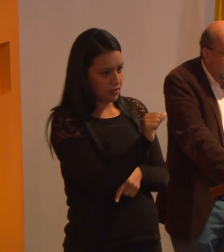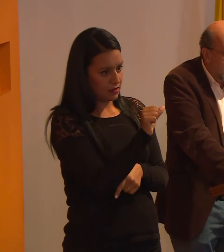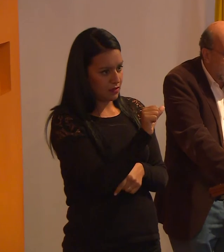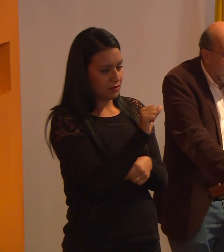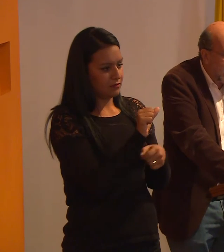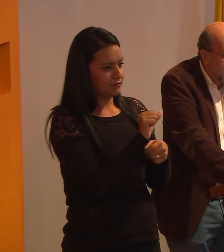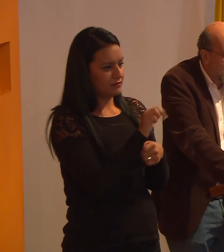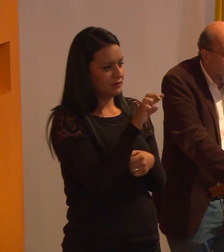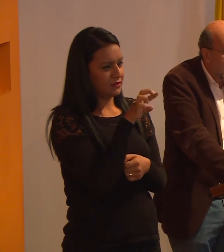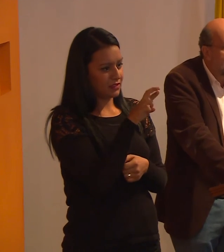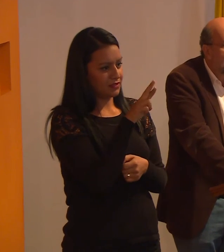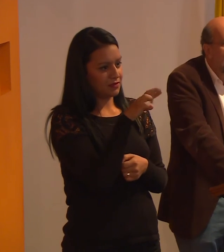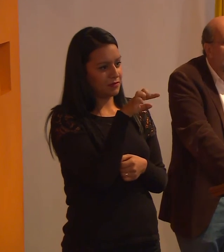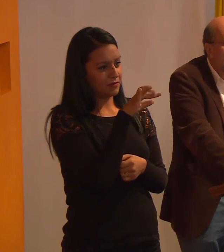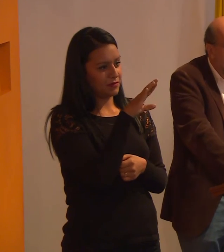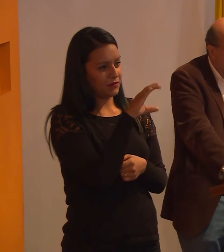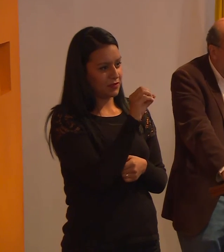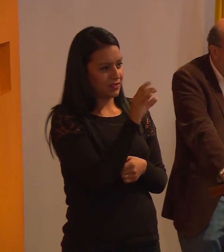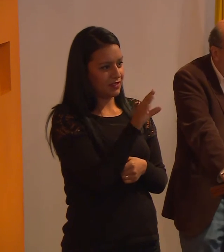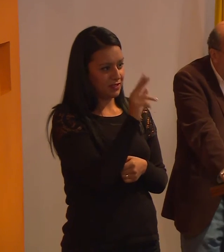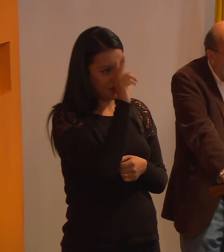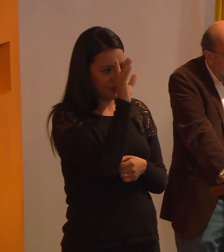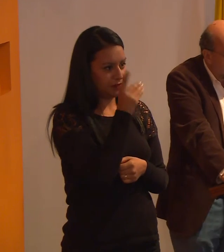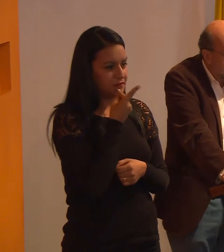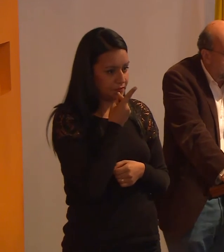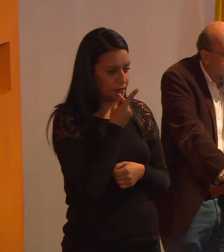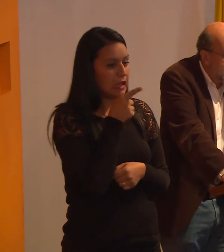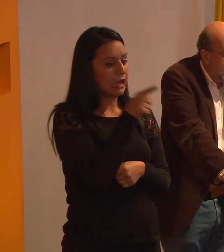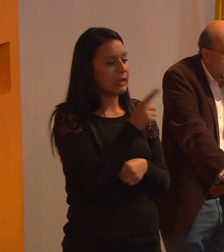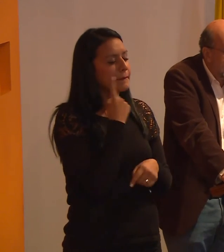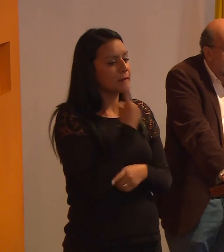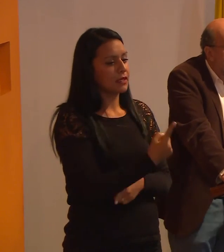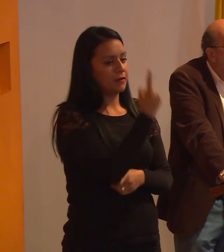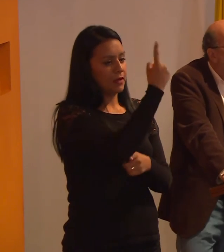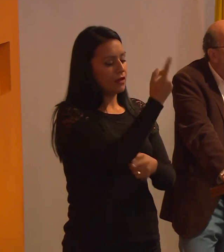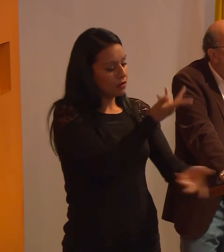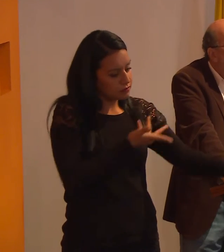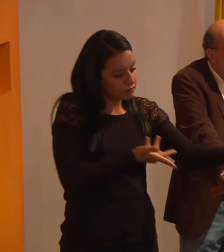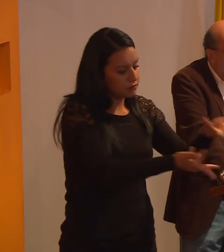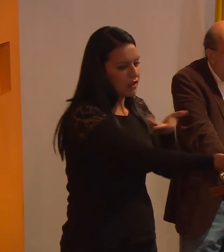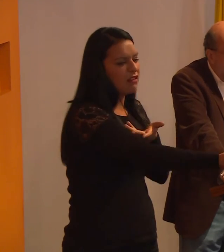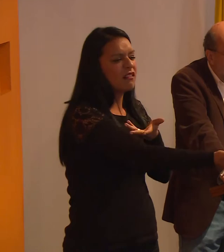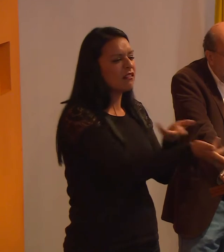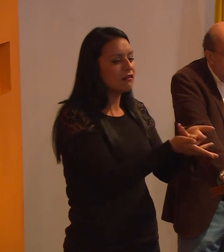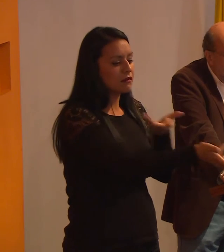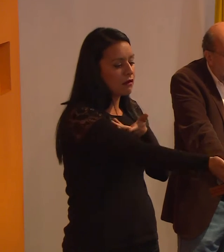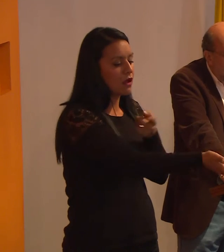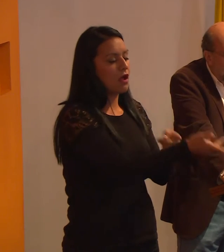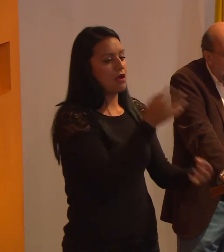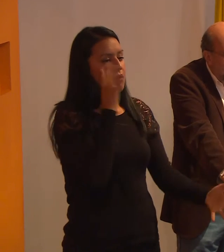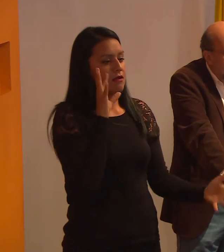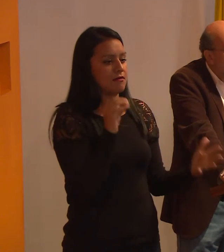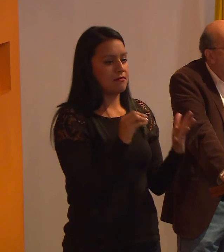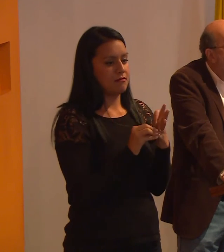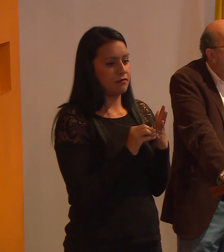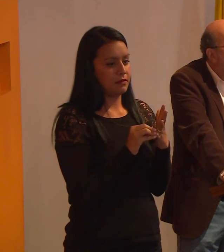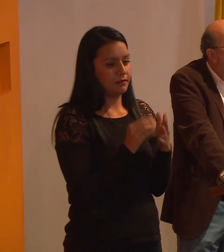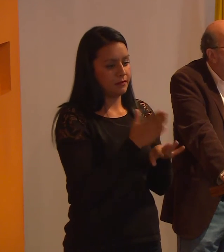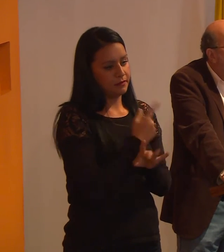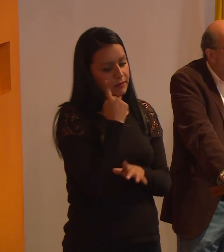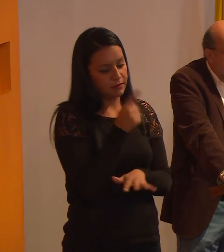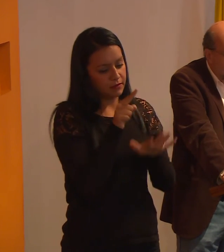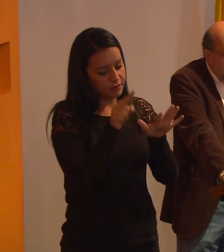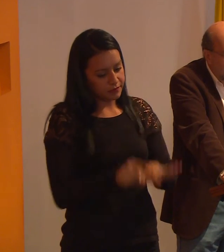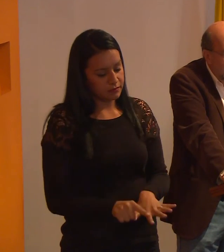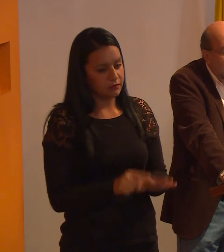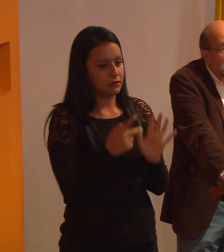República Dominicana, por ejemplo, preparamos el primer intercambio concreto para el primer